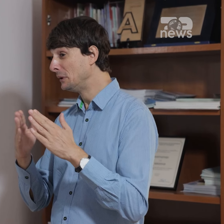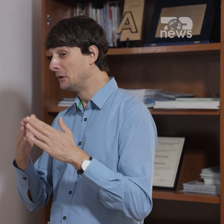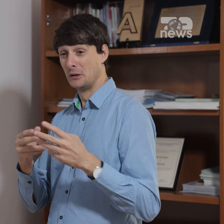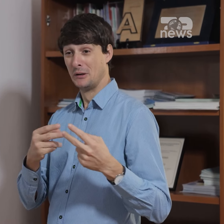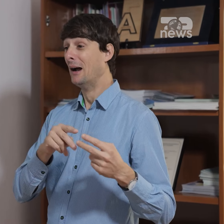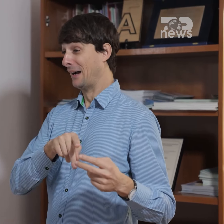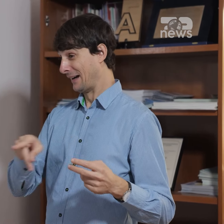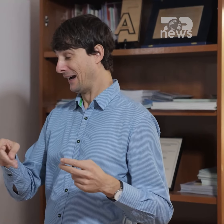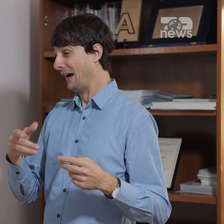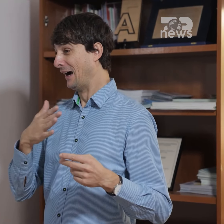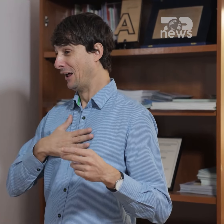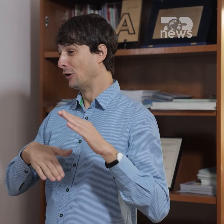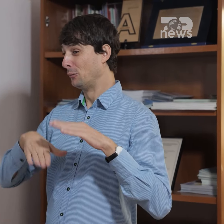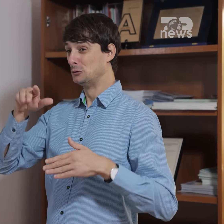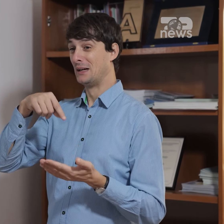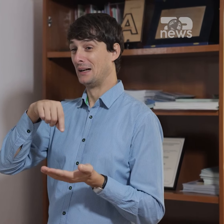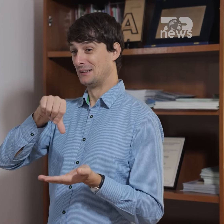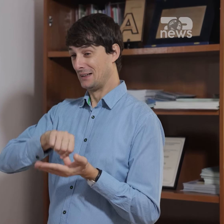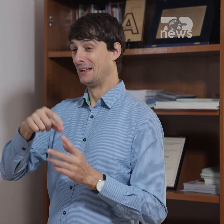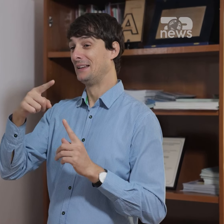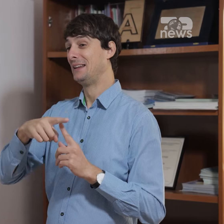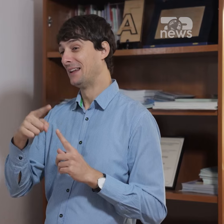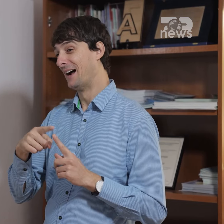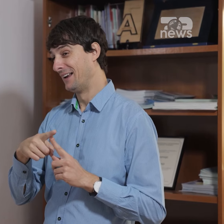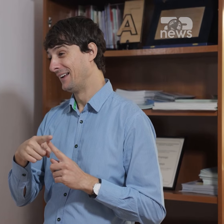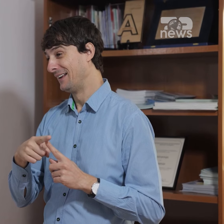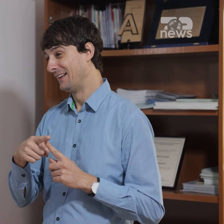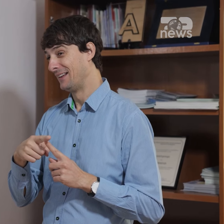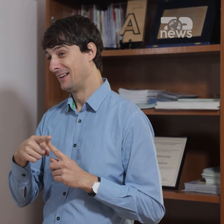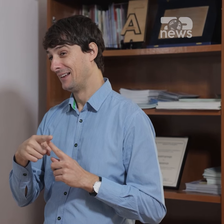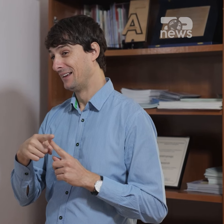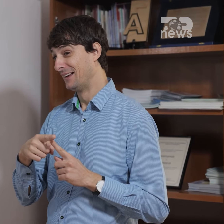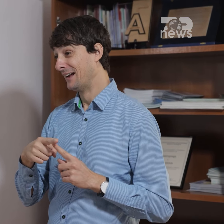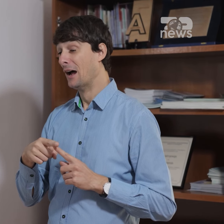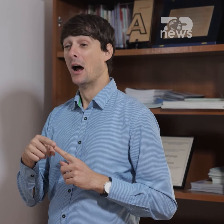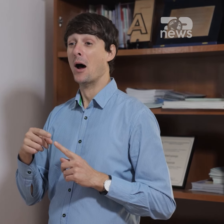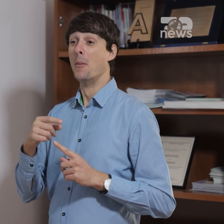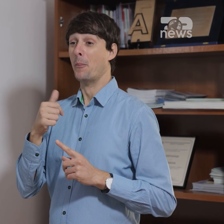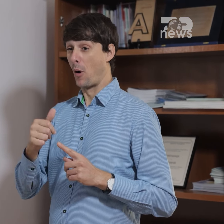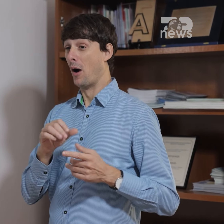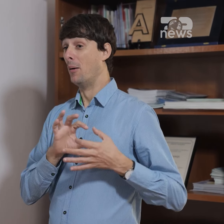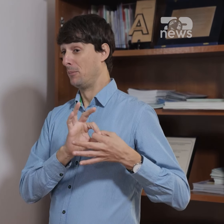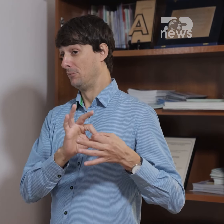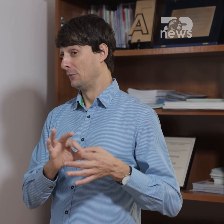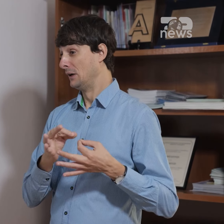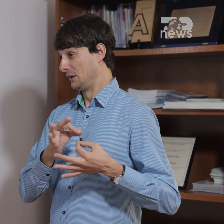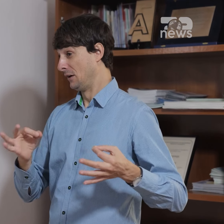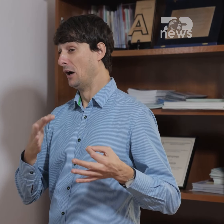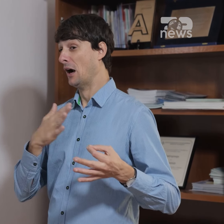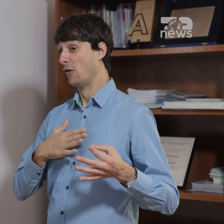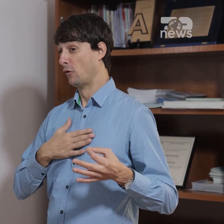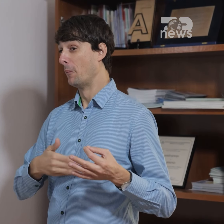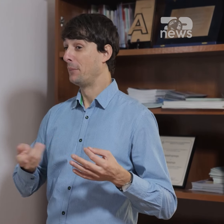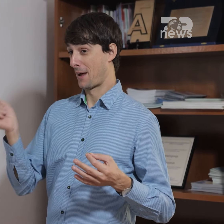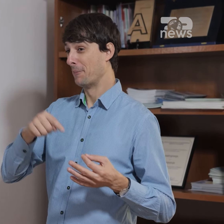prej qendrave komunitare të Bashkisë Tiranë, e cila krahas profesionit të saj mund të ofrojë edhe profesionin e shërbimit